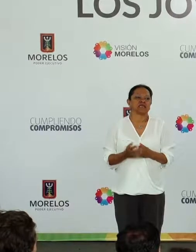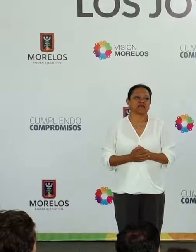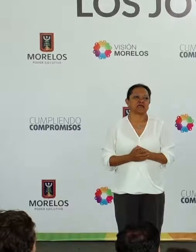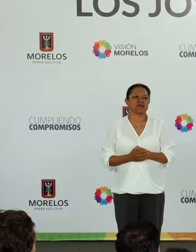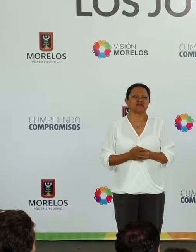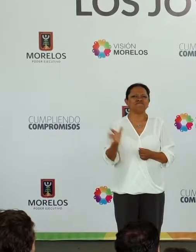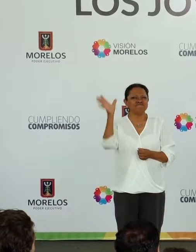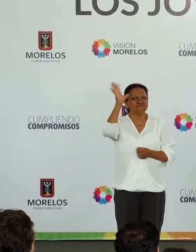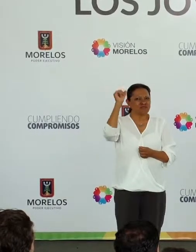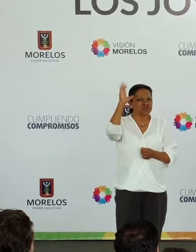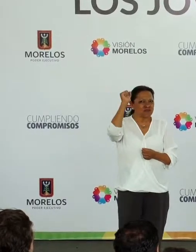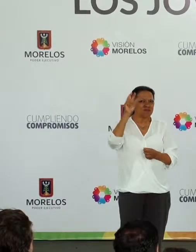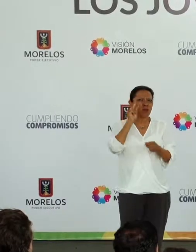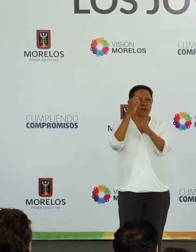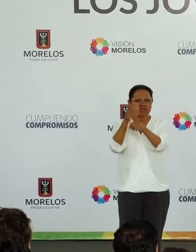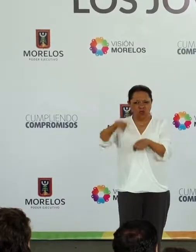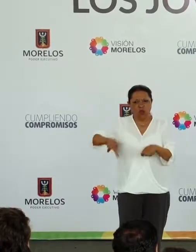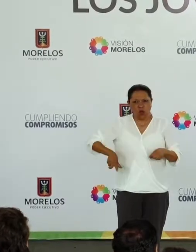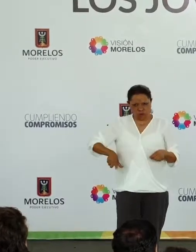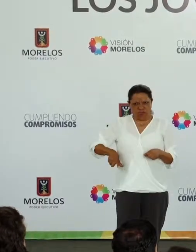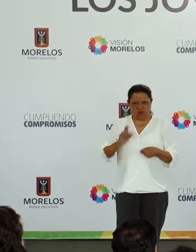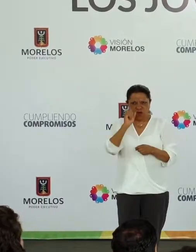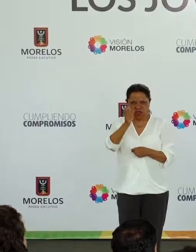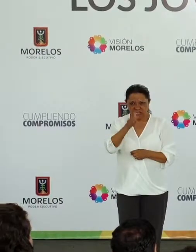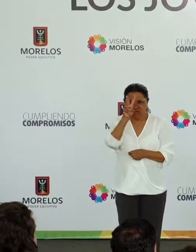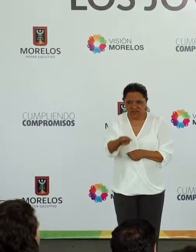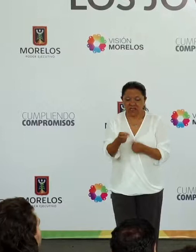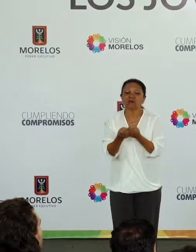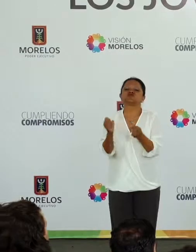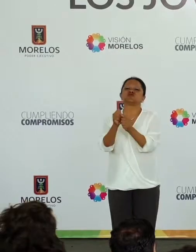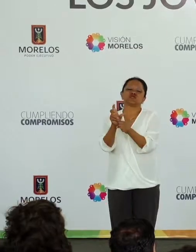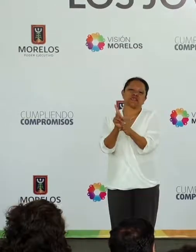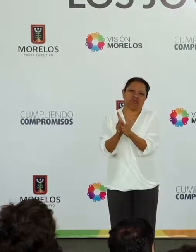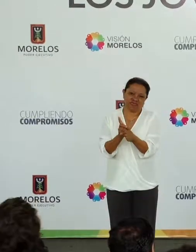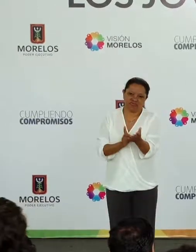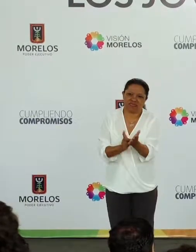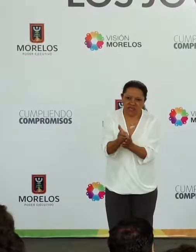La concepción y la visión de este gobierno es efectivamente la sociedad de derechos.